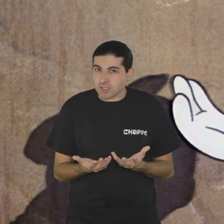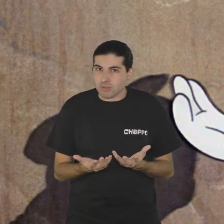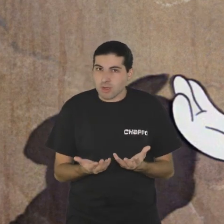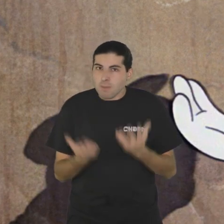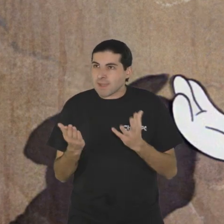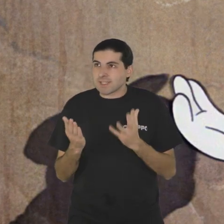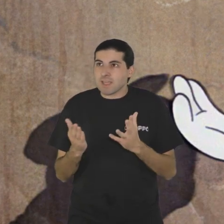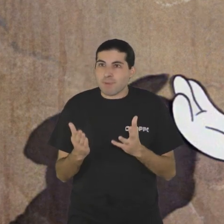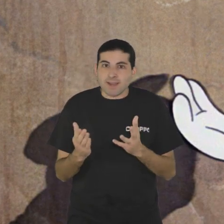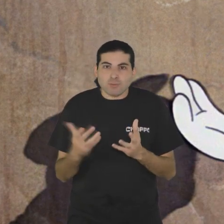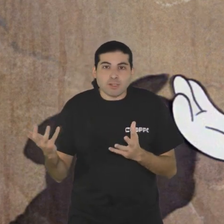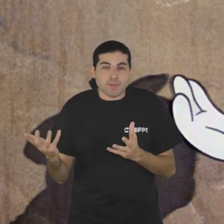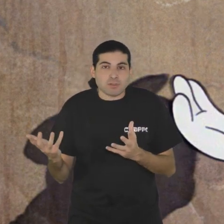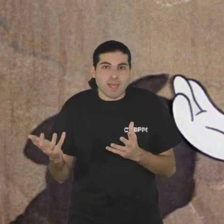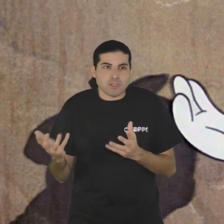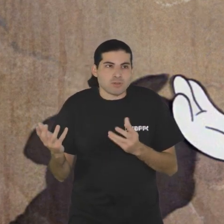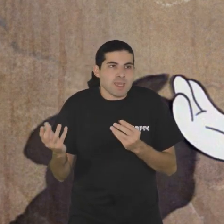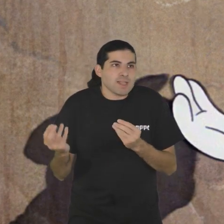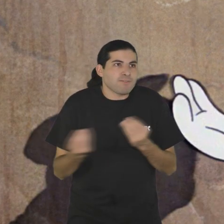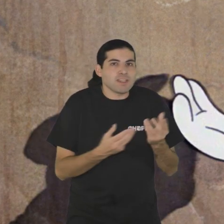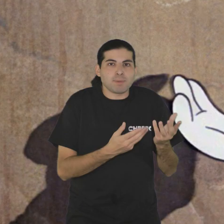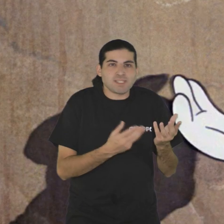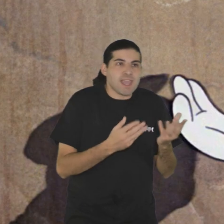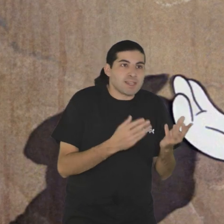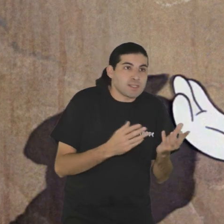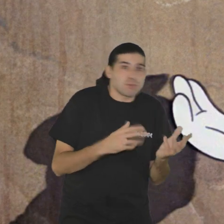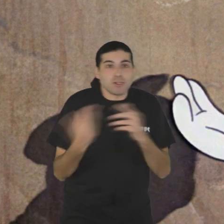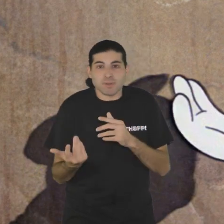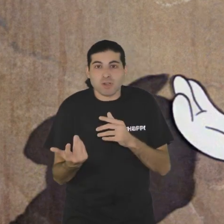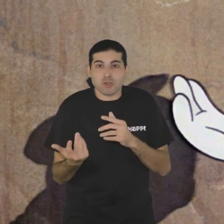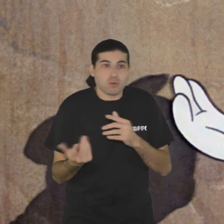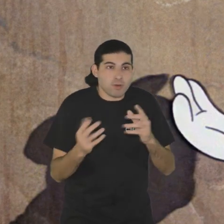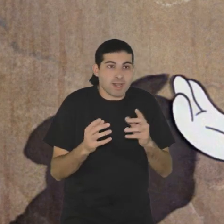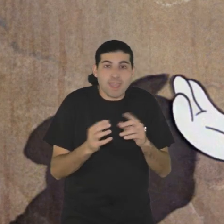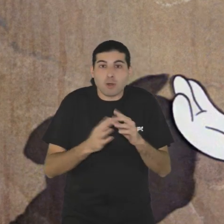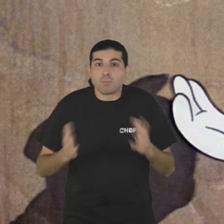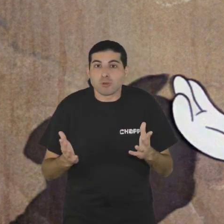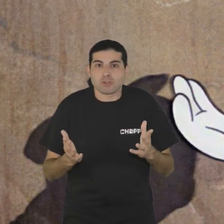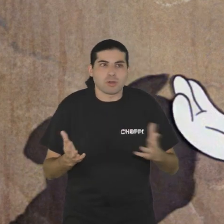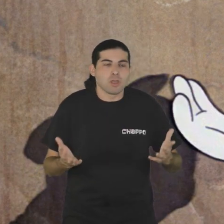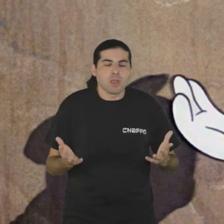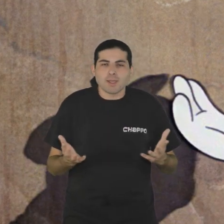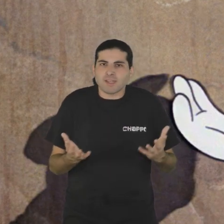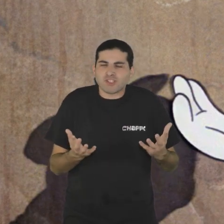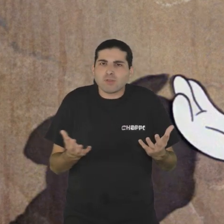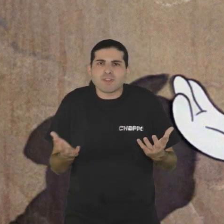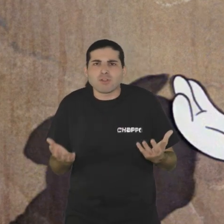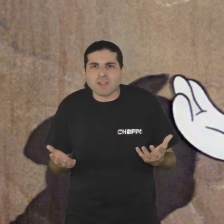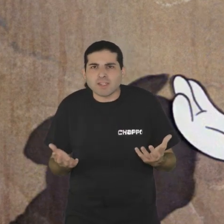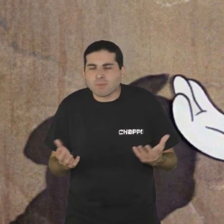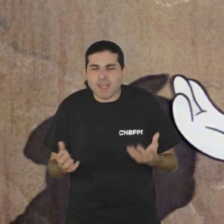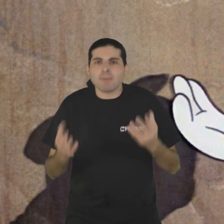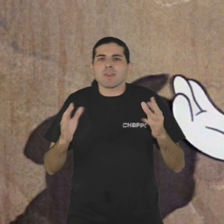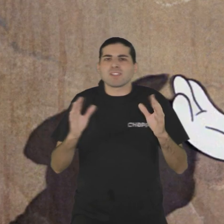aveva un senso. Ma se te prendi un altro personaggio e gli affidi i pensieri di un altro personaggio ancora, che è l'opposto, stai facendo